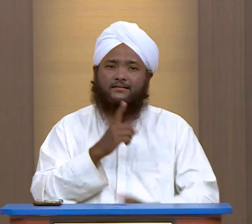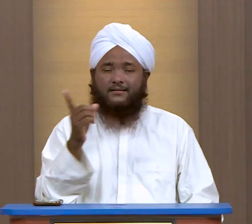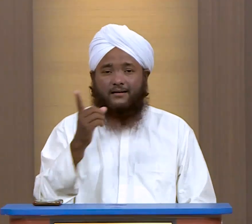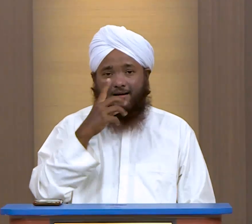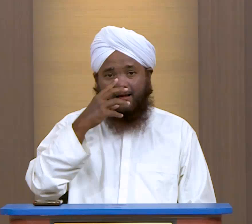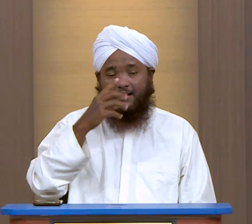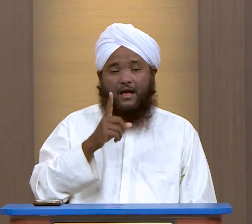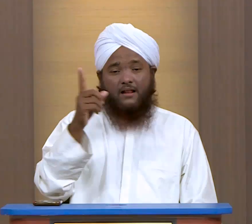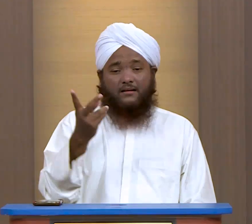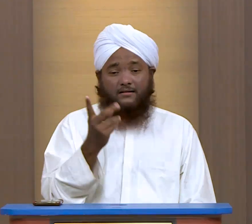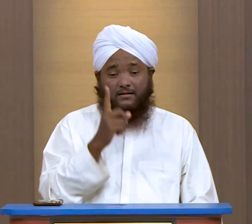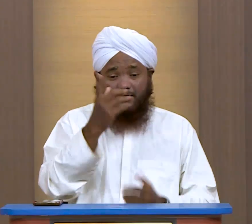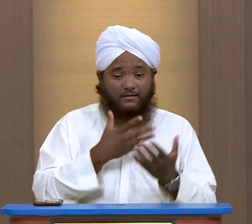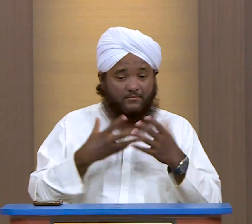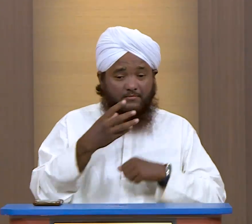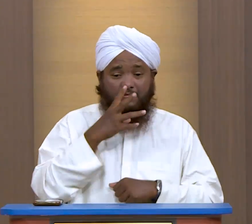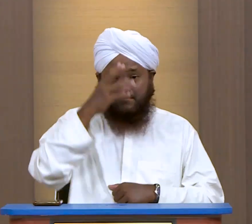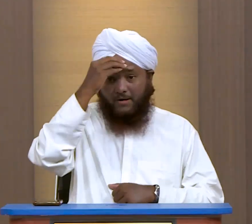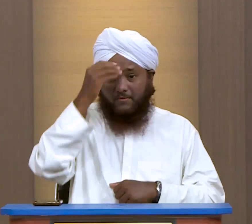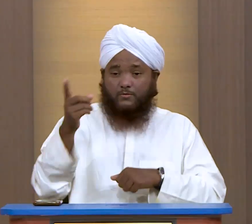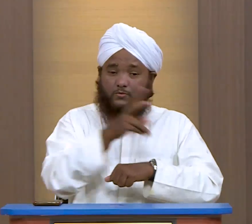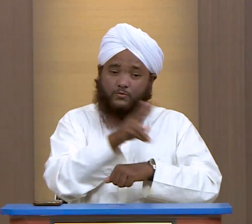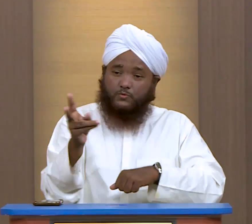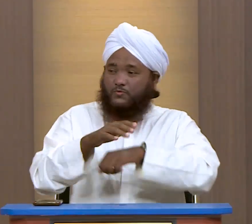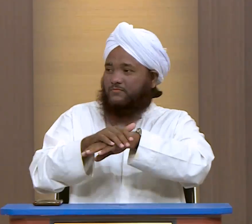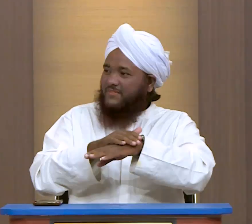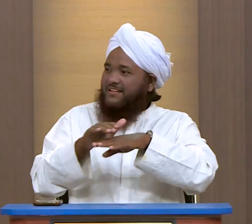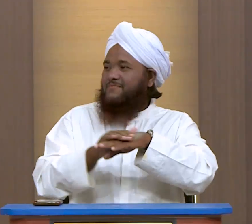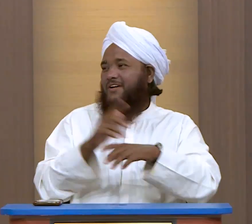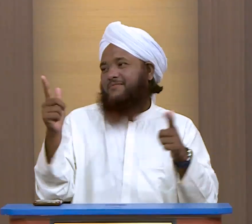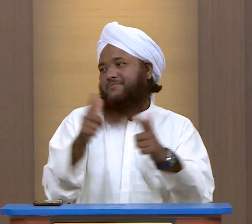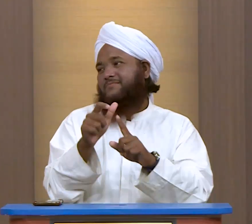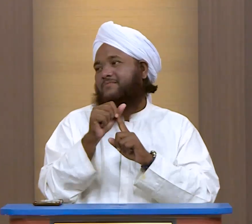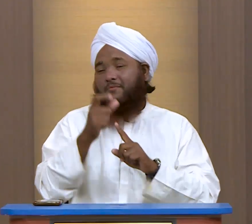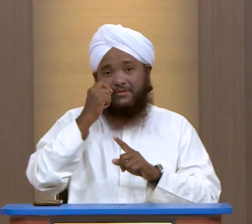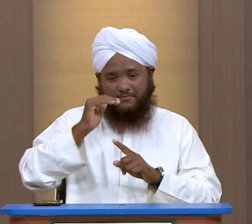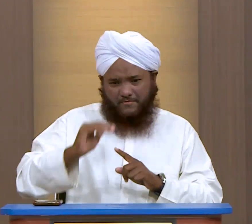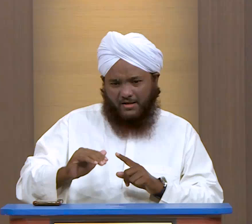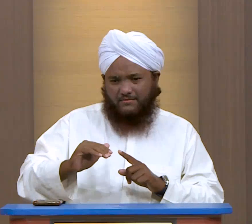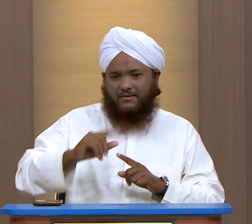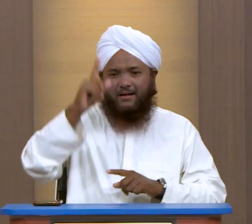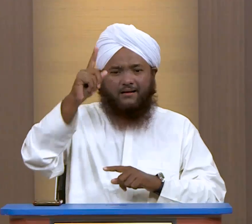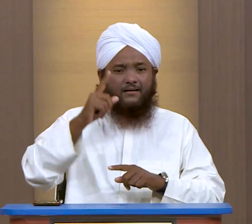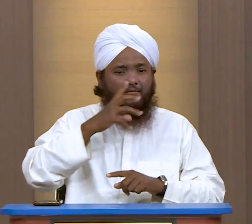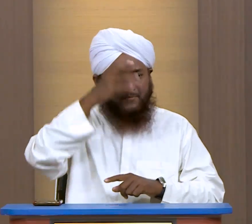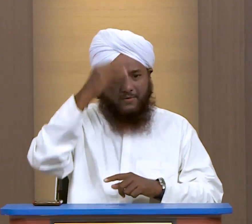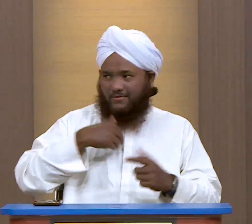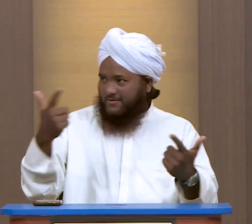پر رحم کر جیسا کہ ان دونوں نے مجھے چھٹپن یعنی چھوٹی عمر میں پالا۔ پیارے اسلامی بھائیوں، اس آیت مبارکہ